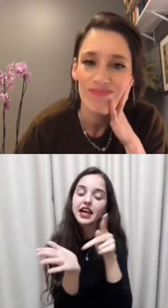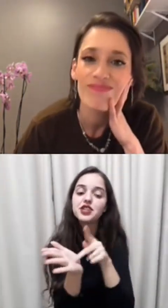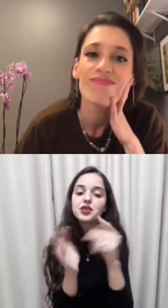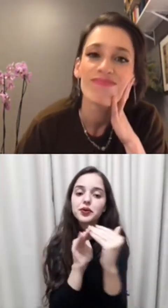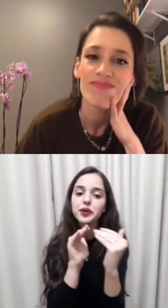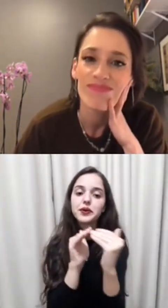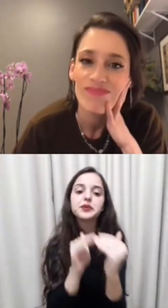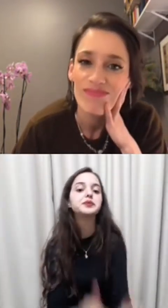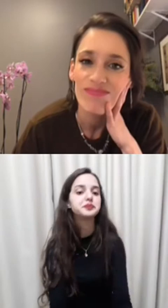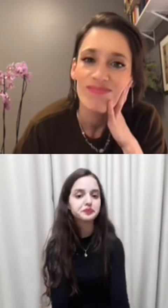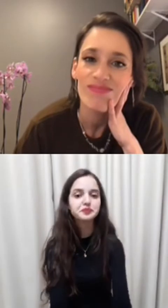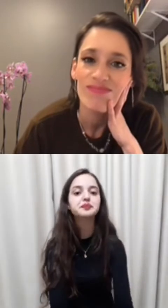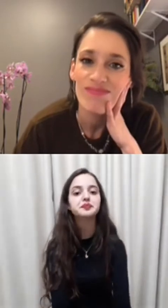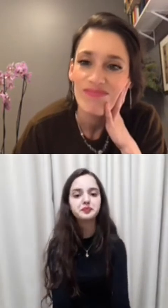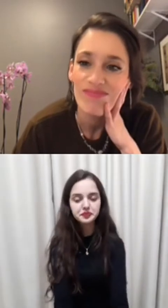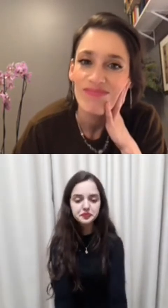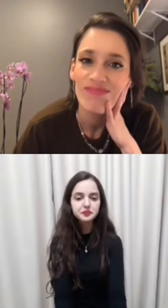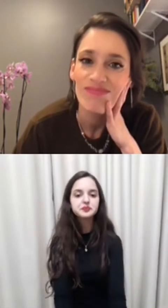Verdade, concordo.